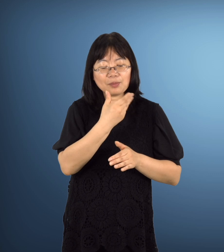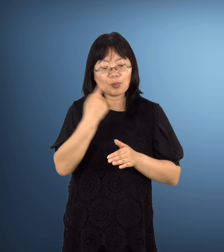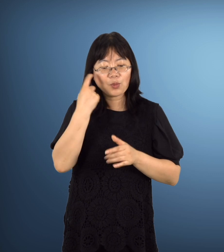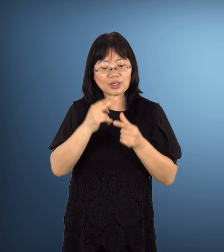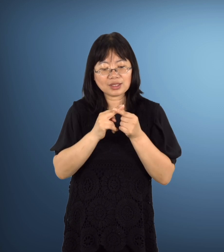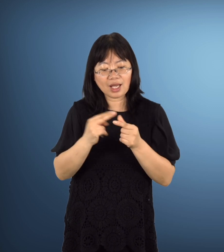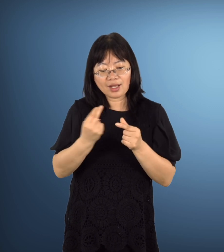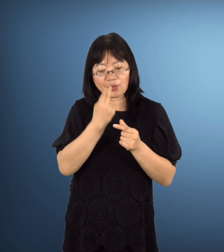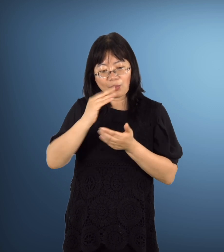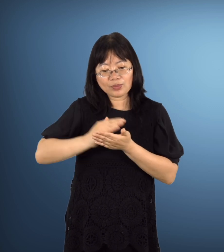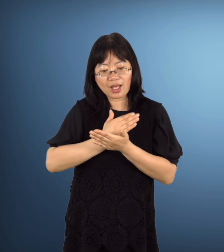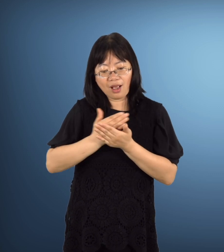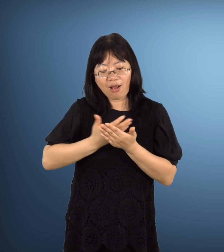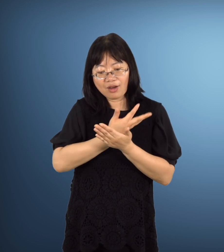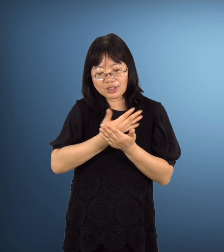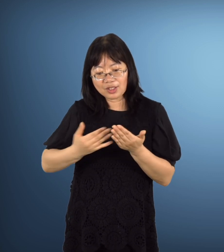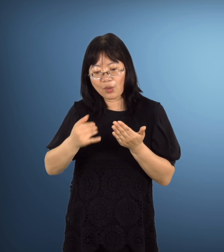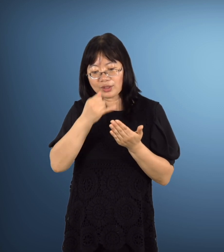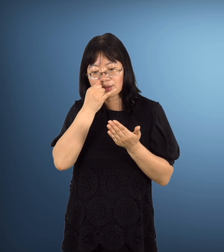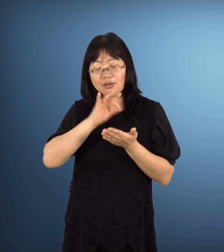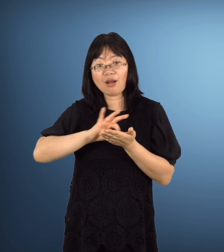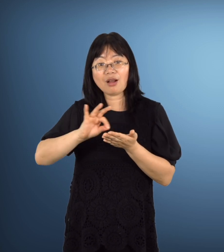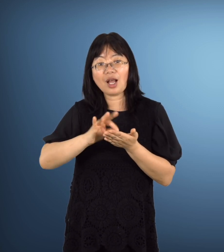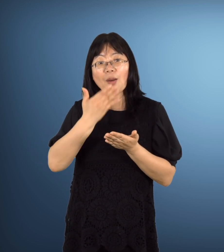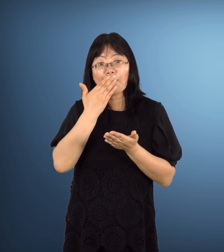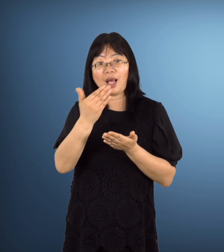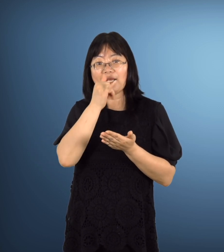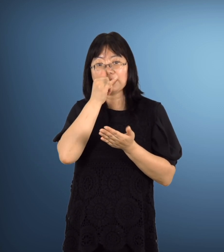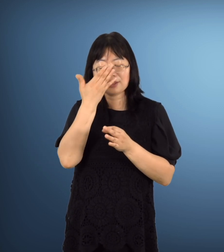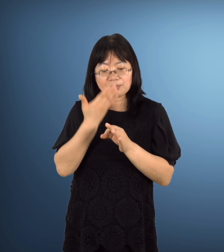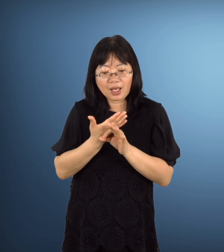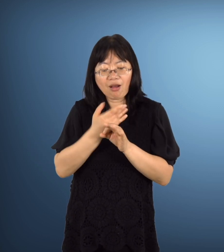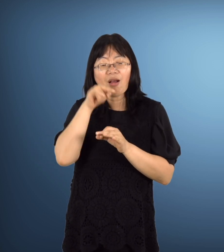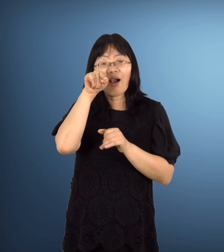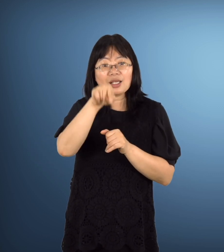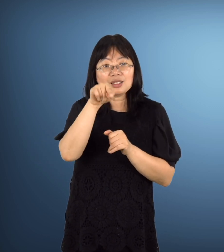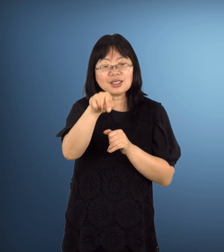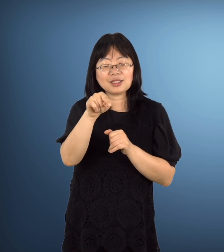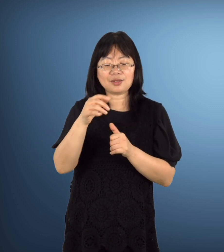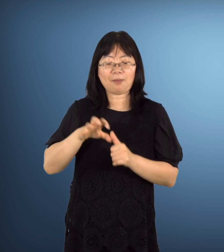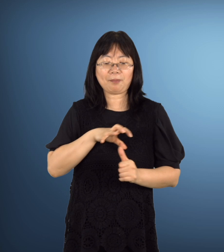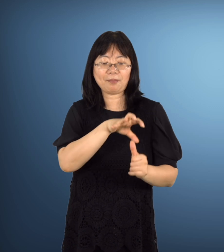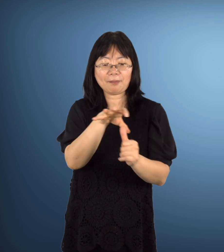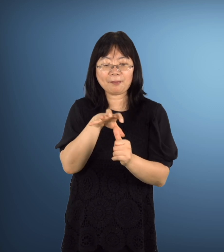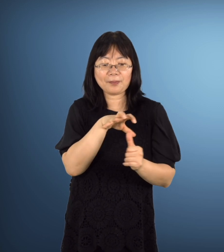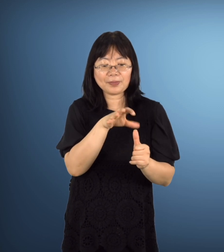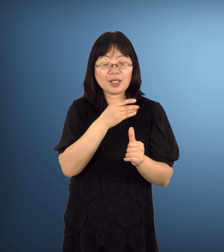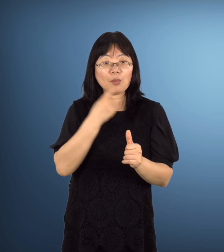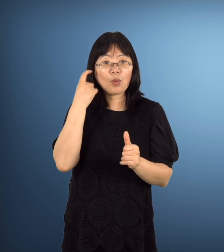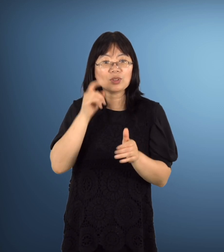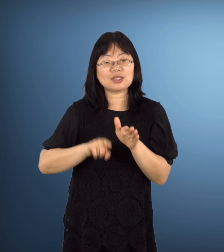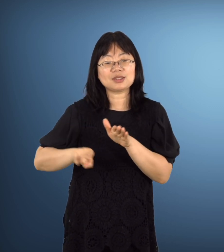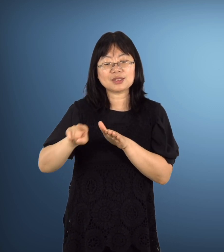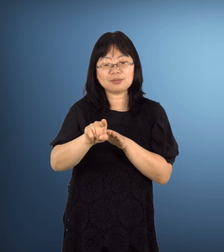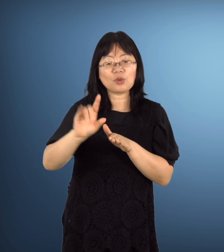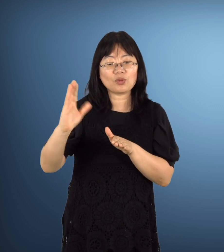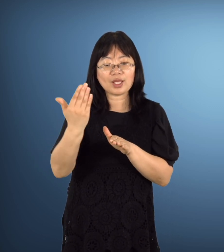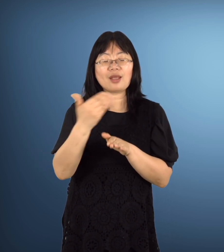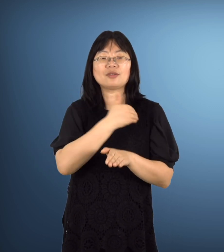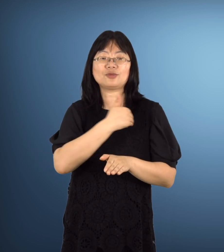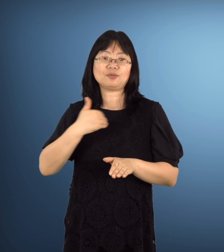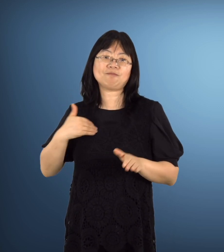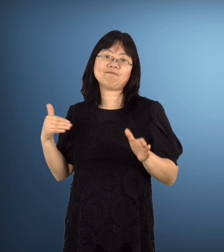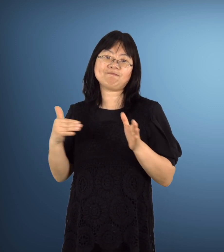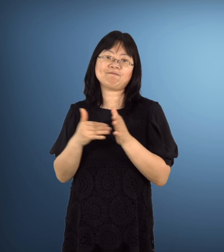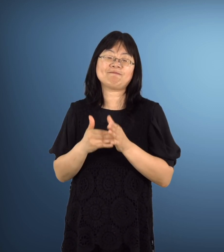복음과 생명이 나뉘어 흘러가는데 쓰임받고 있다면 그 매임이 복음의 진보가 되었다 그 말이에요.